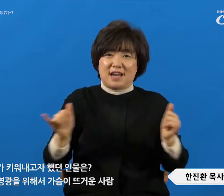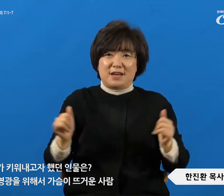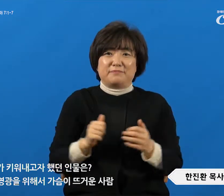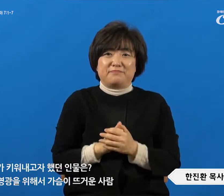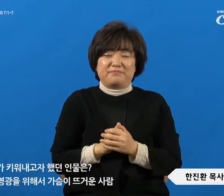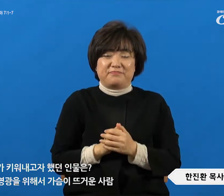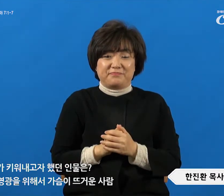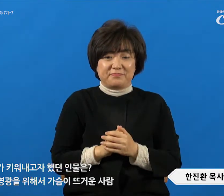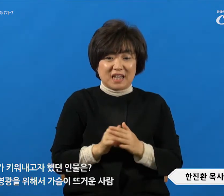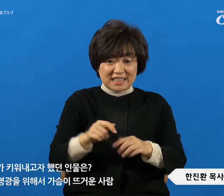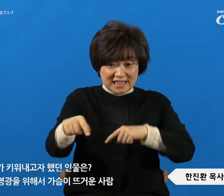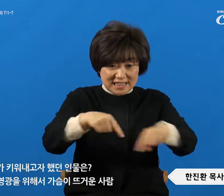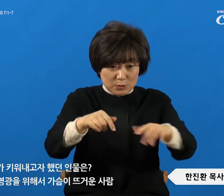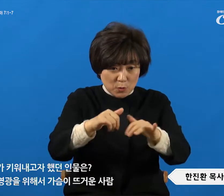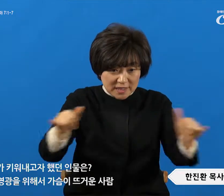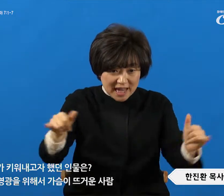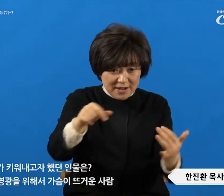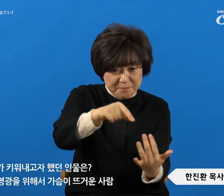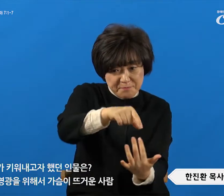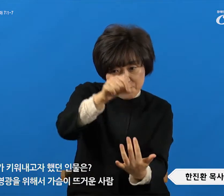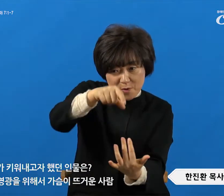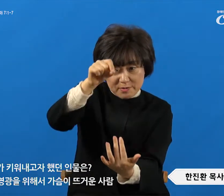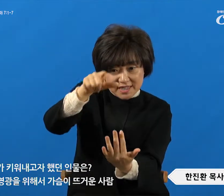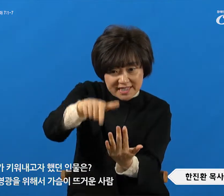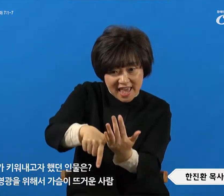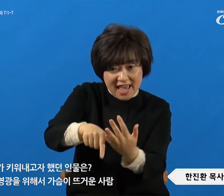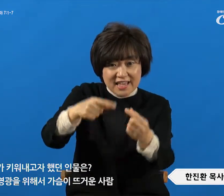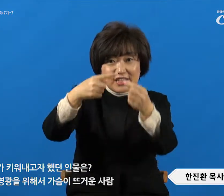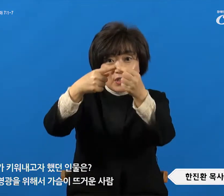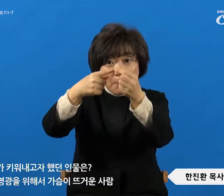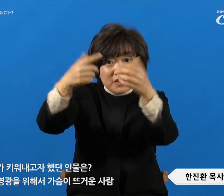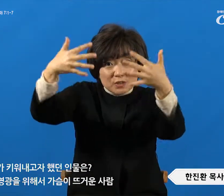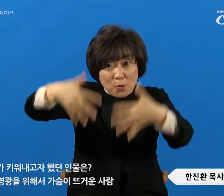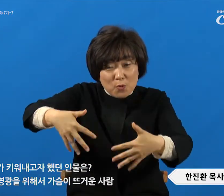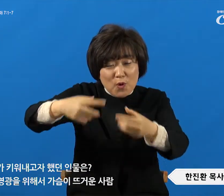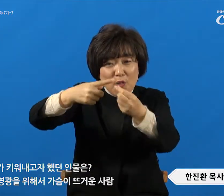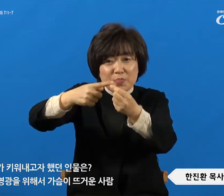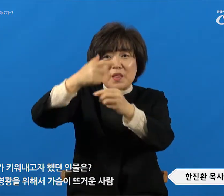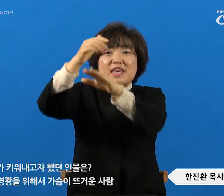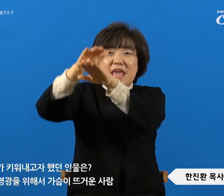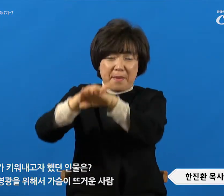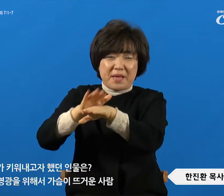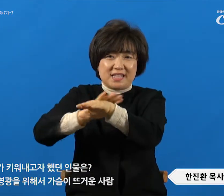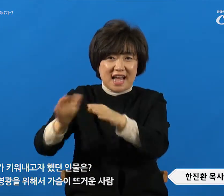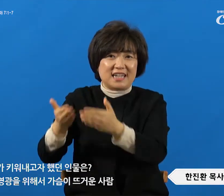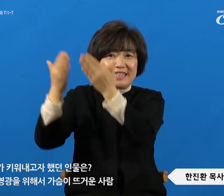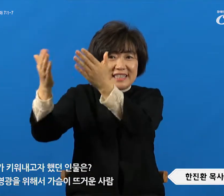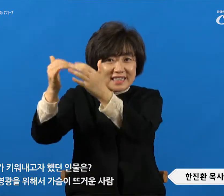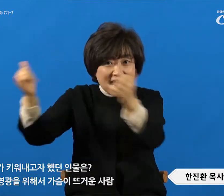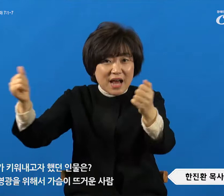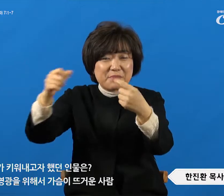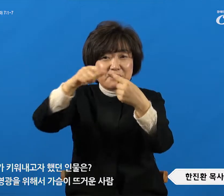중간 지도자들을 세우는데 첫째는 예배를 잘 인도할 수 있는 사람을 세웠고, 둘째는 보십시오,